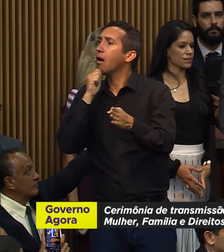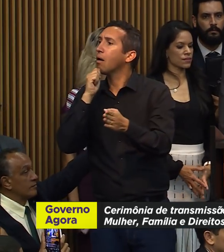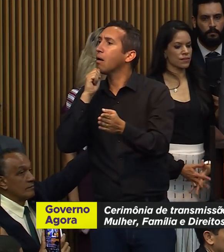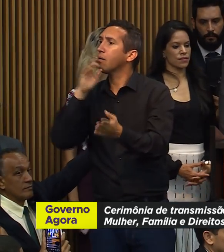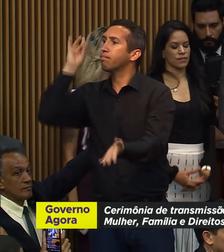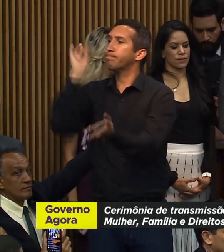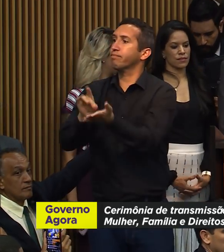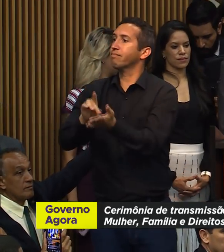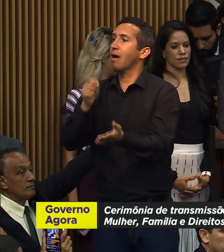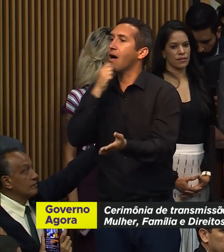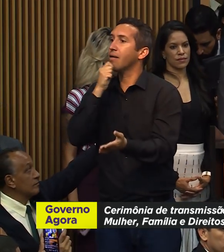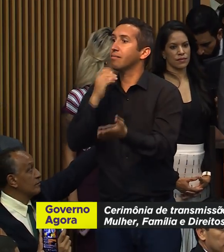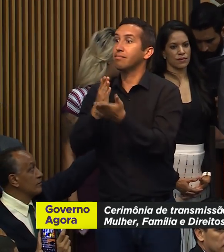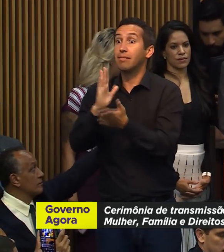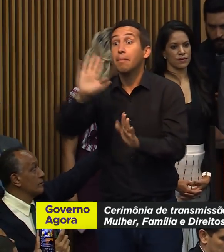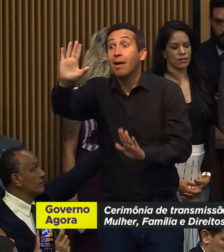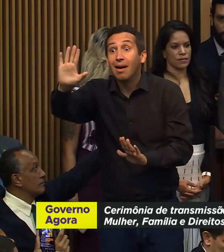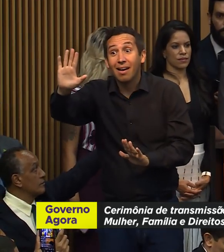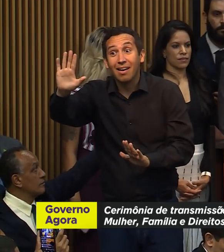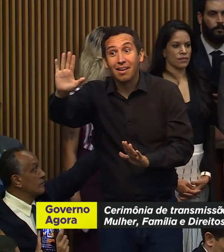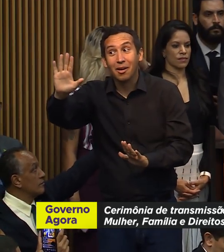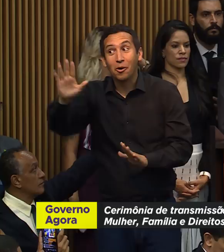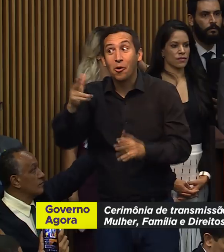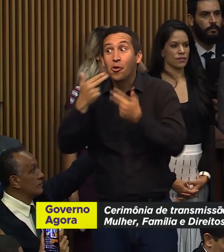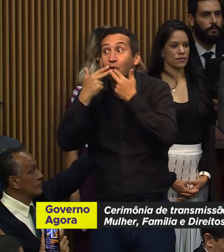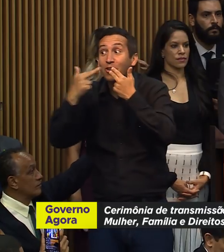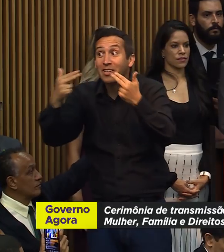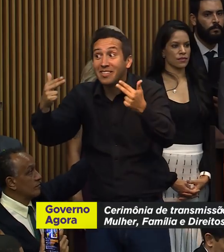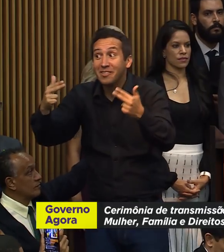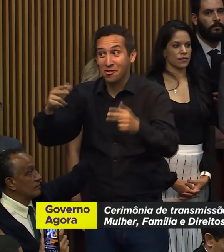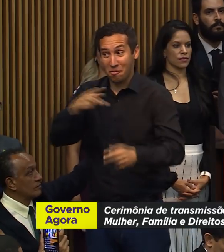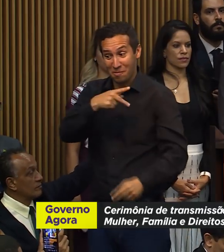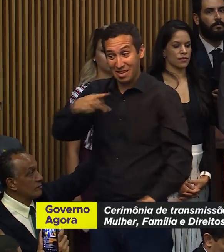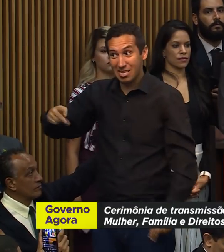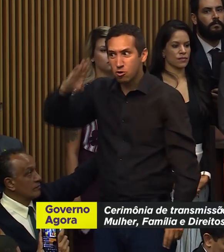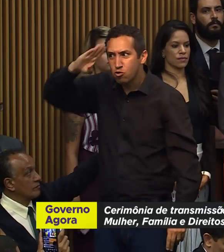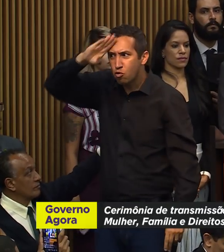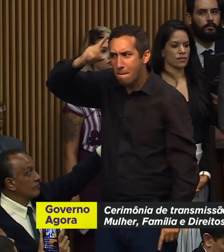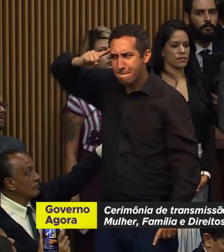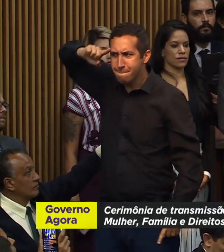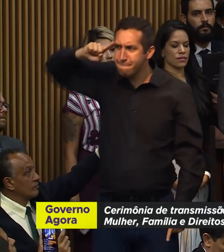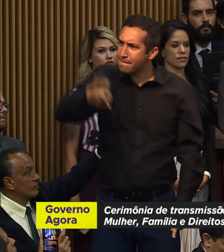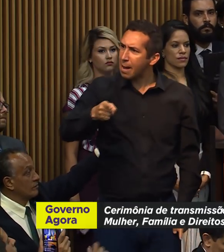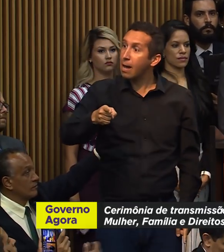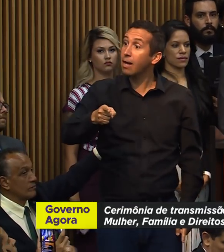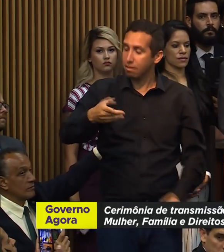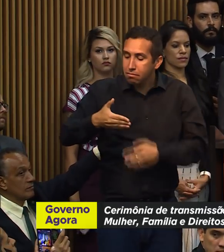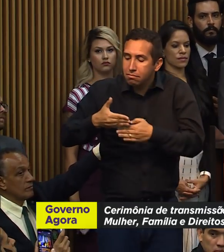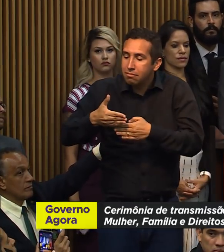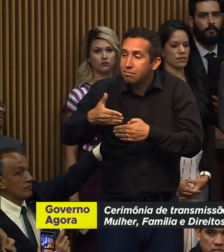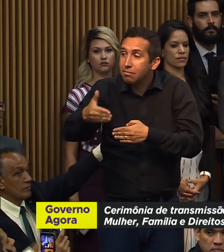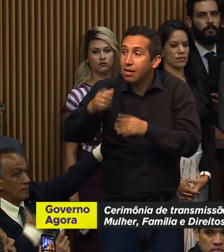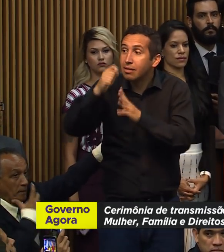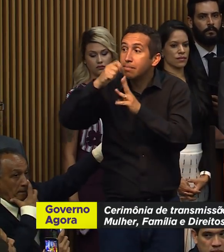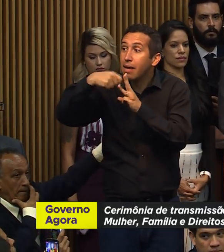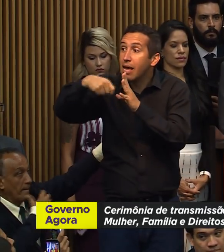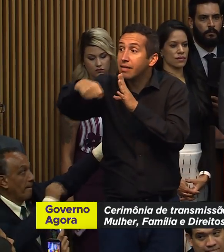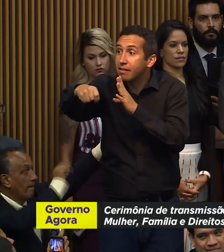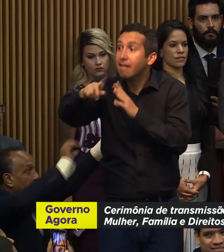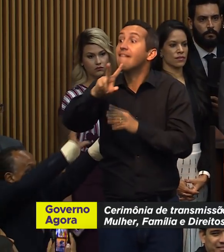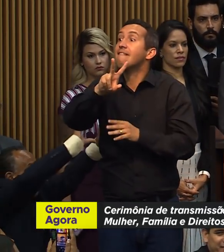E aqui eu trago a boa nova. O presidente Bolsonaro determinou que nos próximos meses